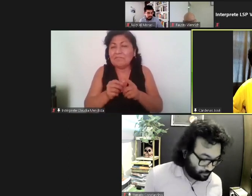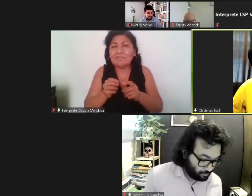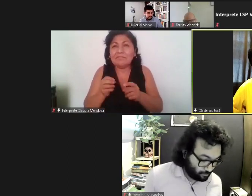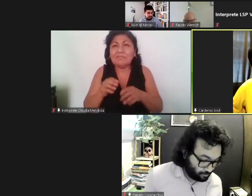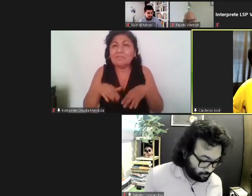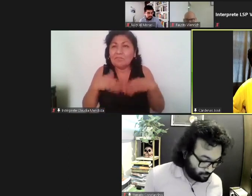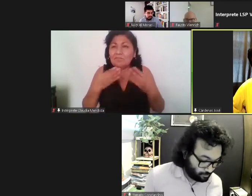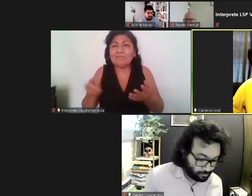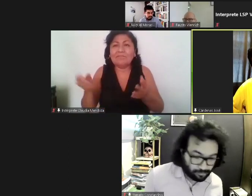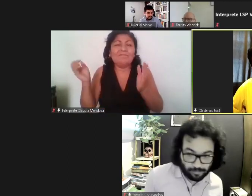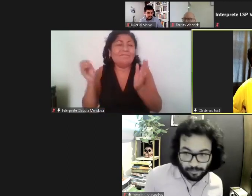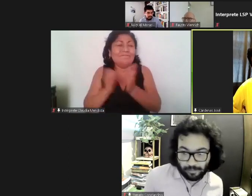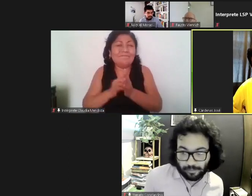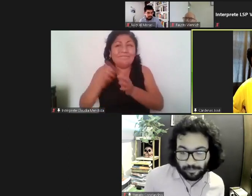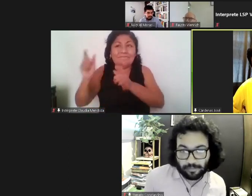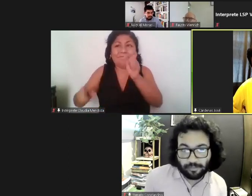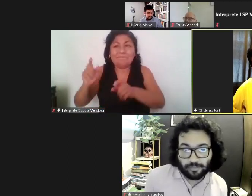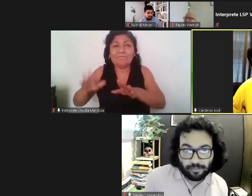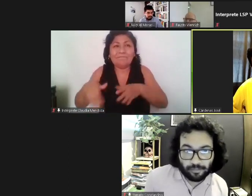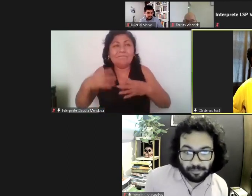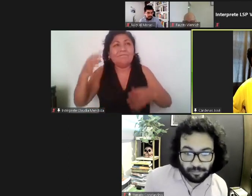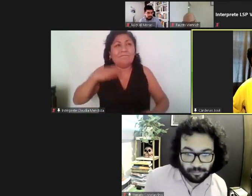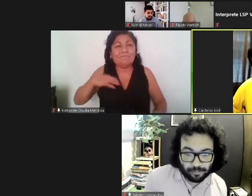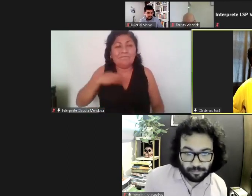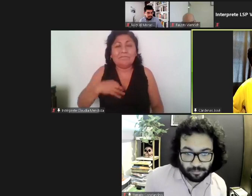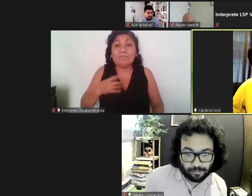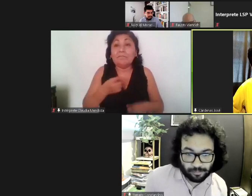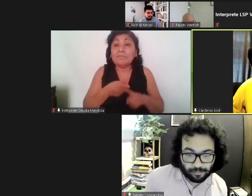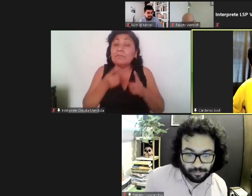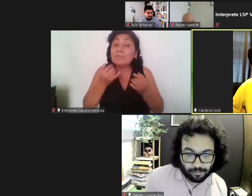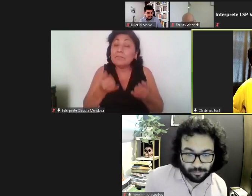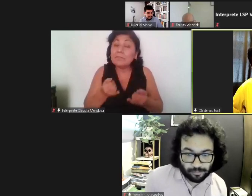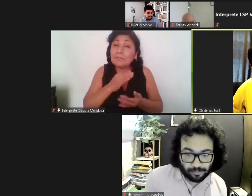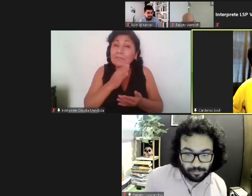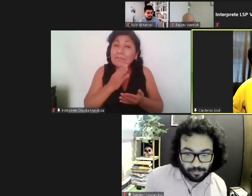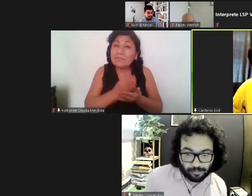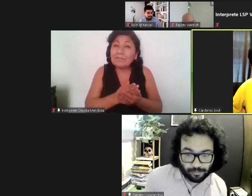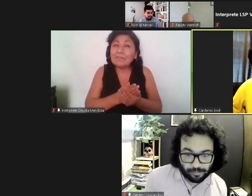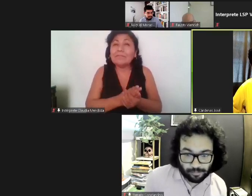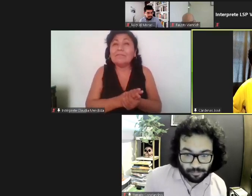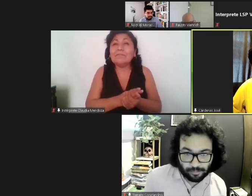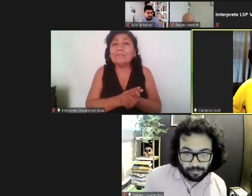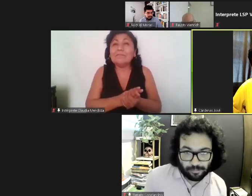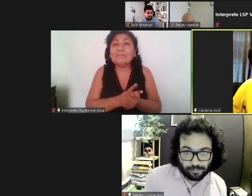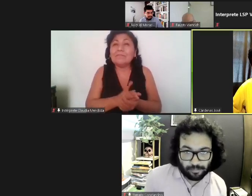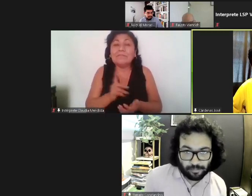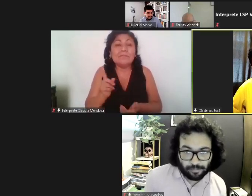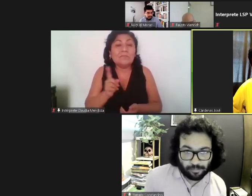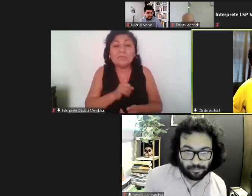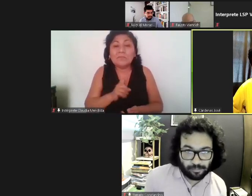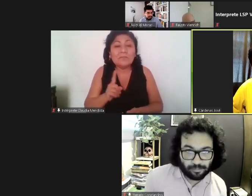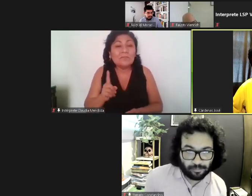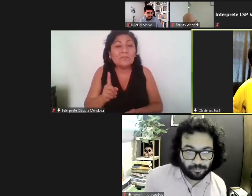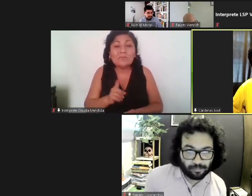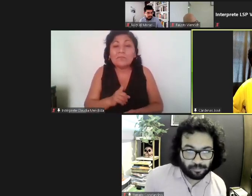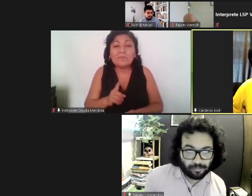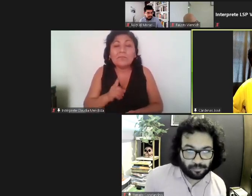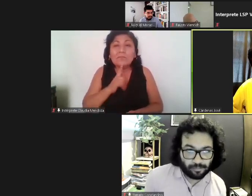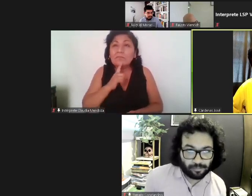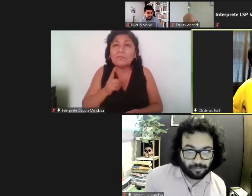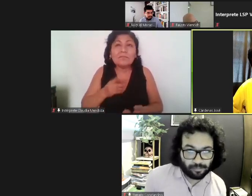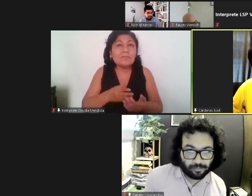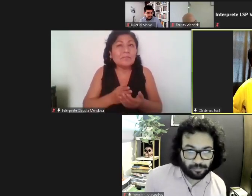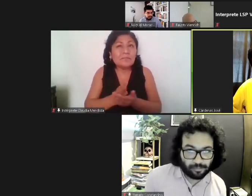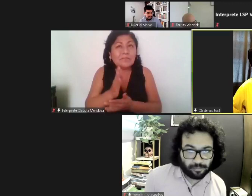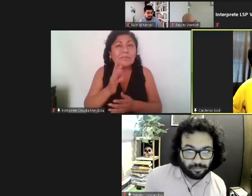también anotabas que el problema sigue siendo no exactamente el tema de los derechos, sino